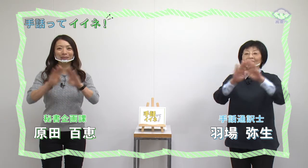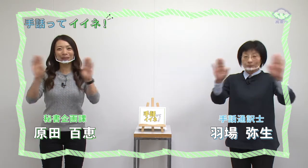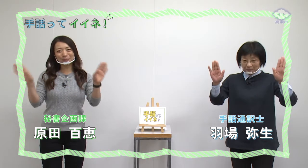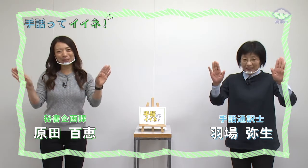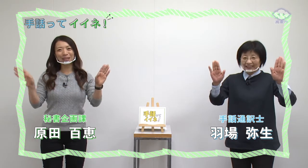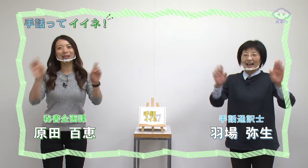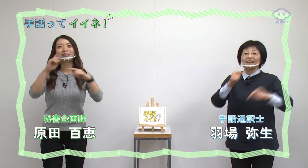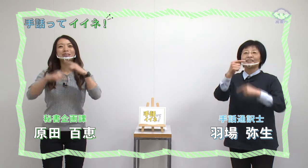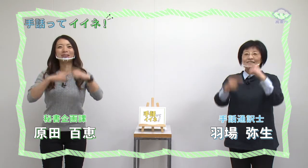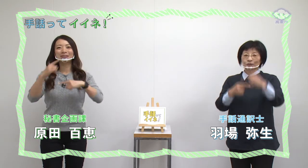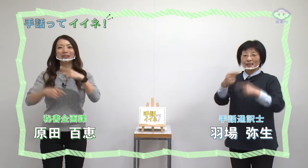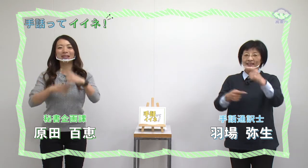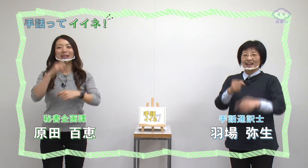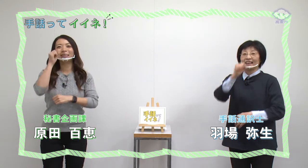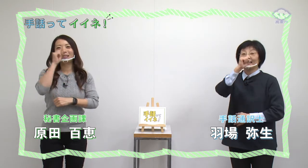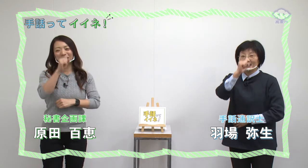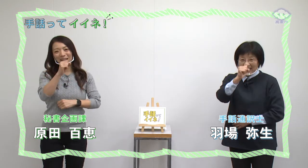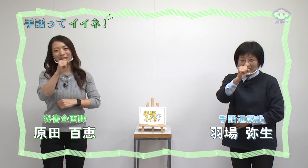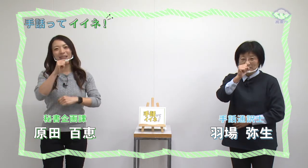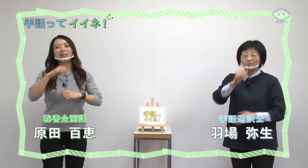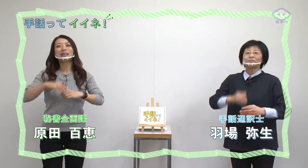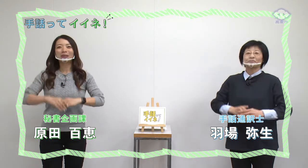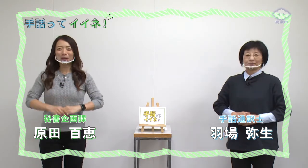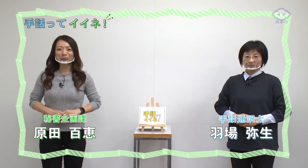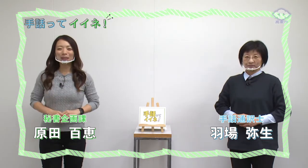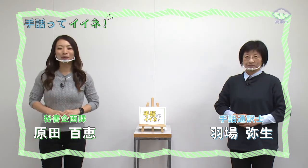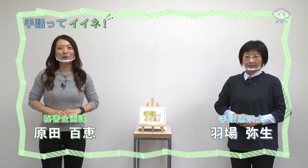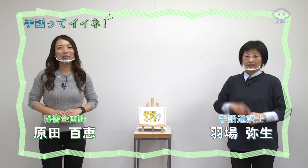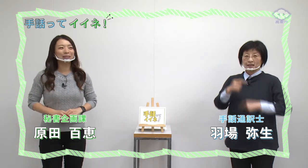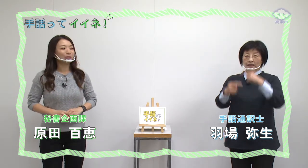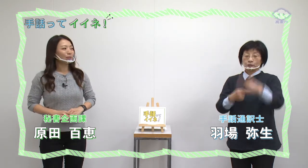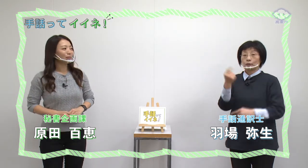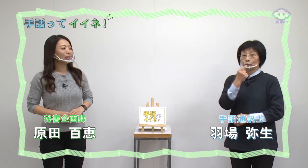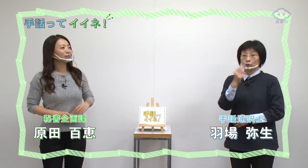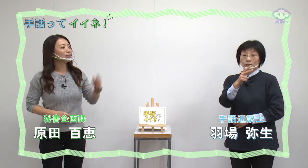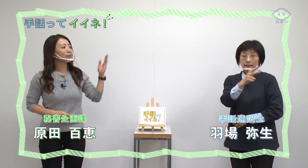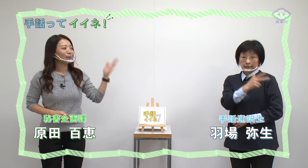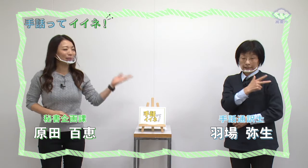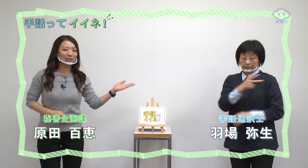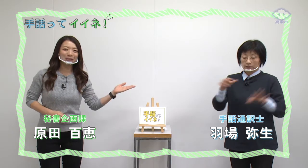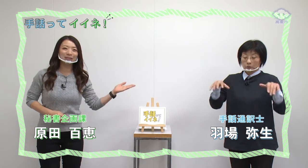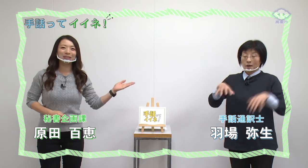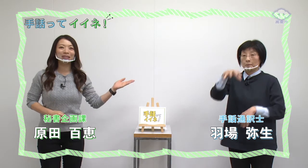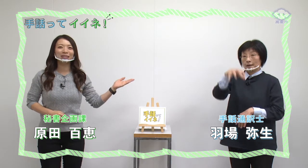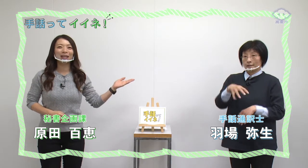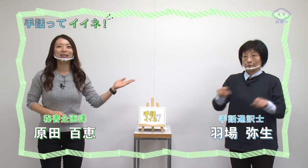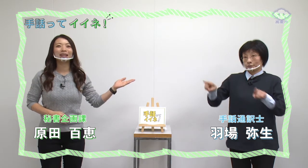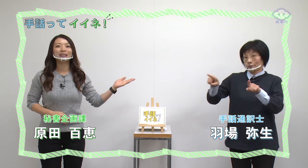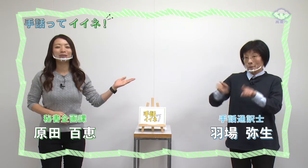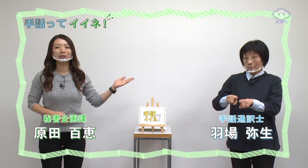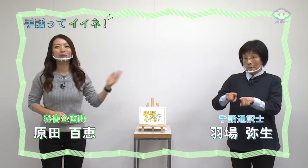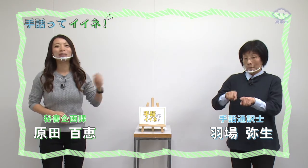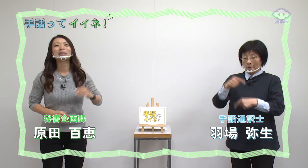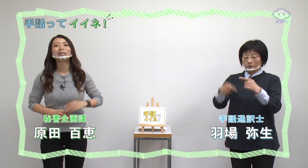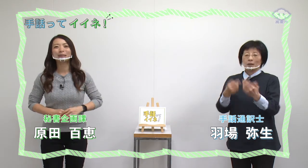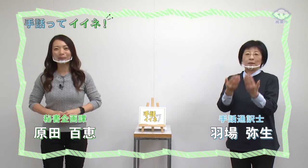始まりました。手話っていいね。 この番組は手話通訳士の幅さんと一緒に簡単な手話を学んでいきます